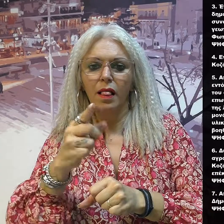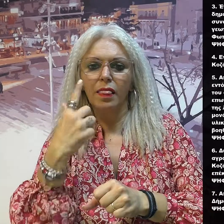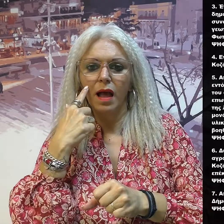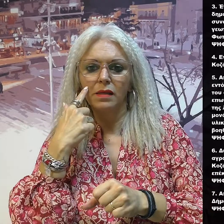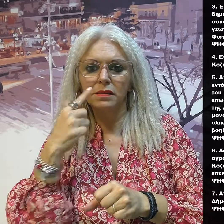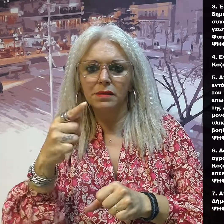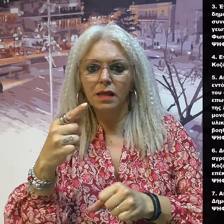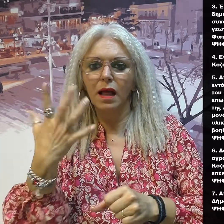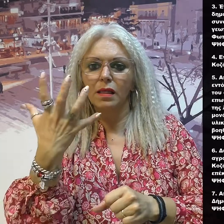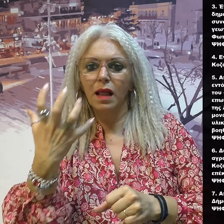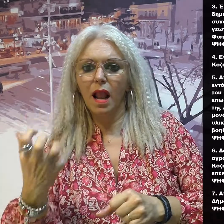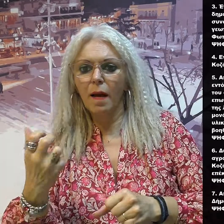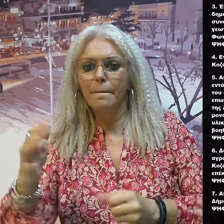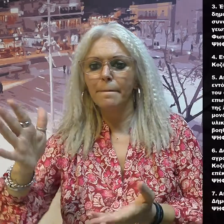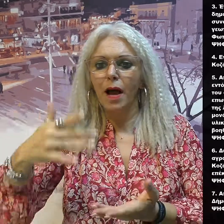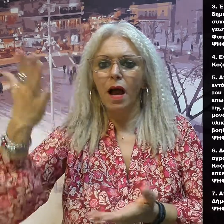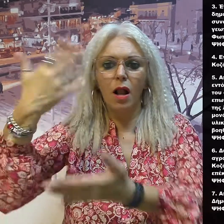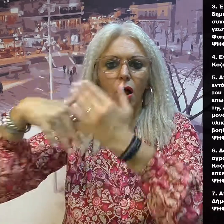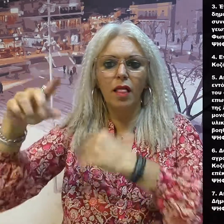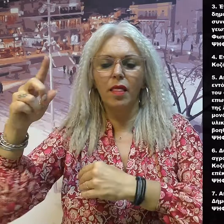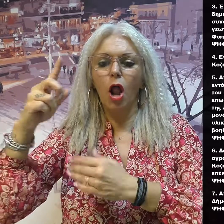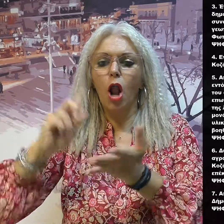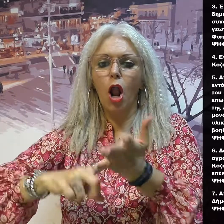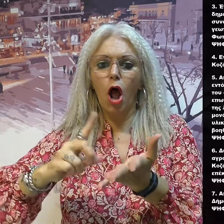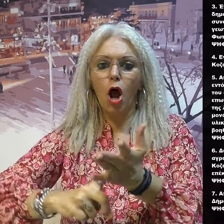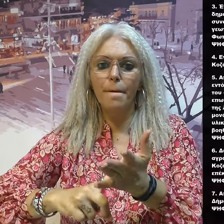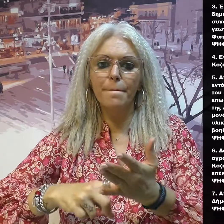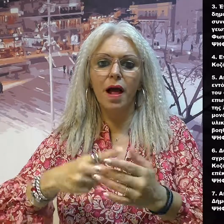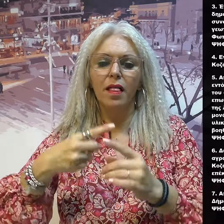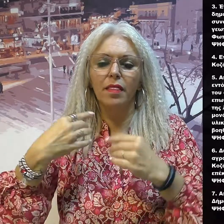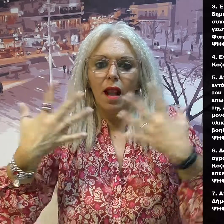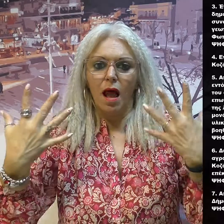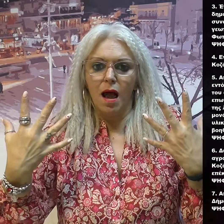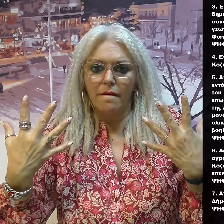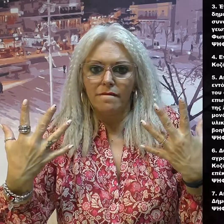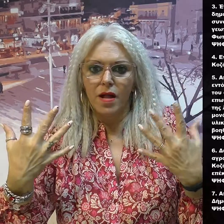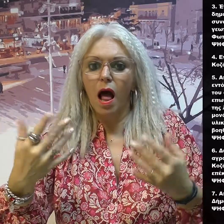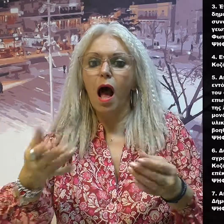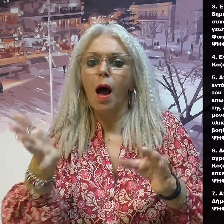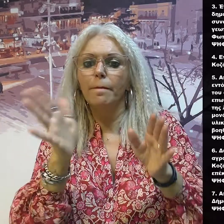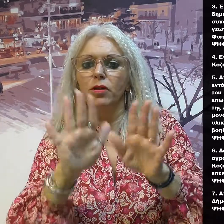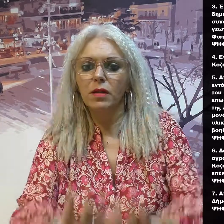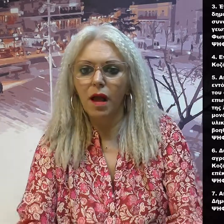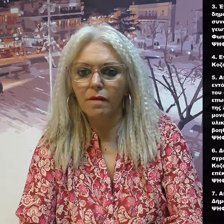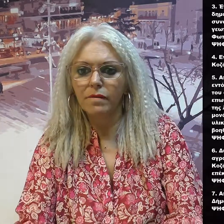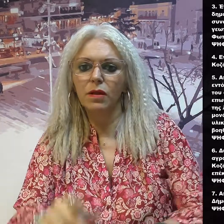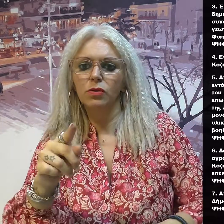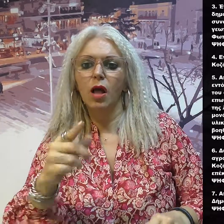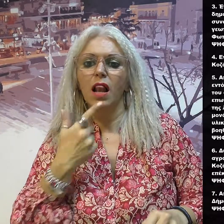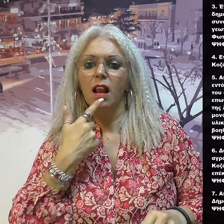χώρου στην εταιρεία με την επωνυμία Τεχνομπετών ΑΕ για την κάλυψη των αναγκών της λειτουργίας του συγκροτήματος θράψης,